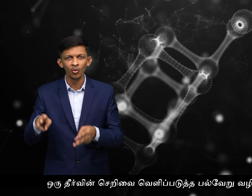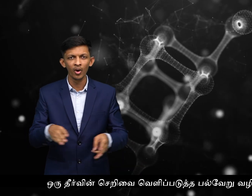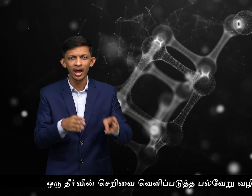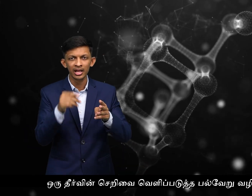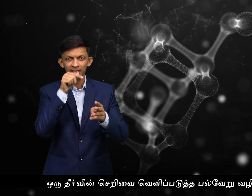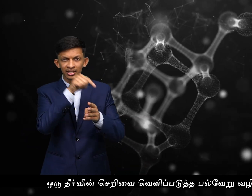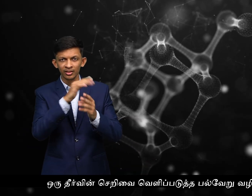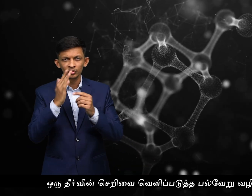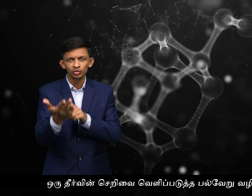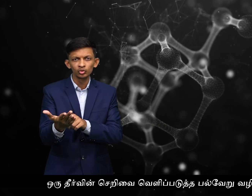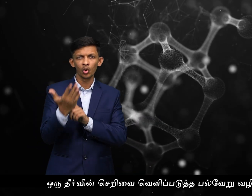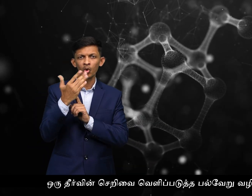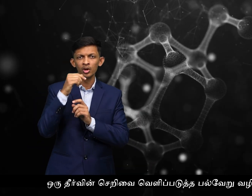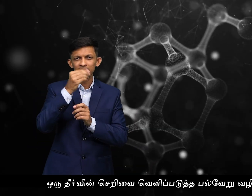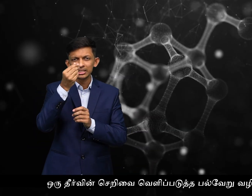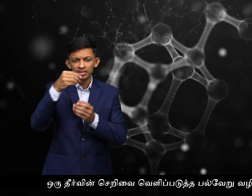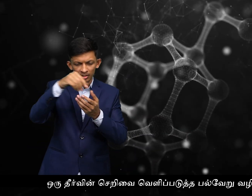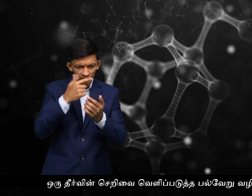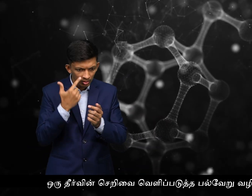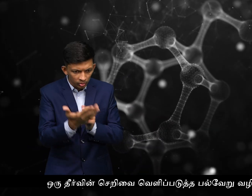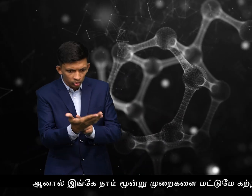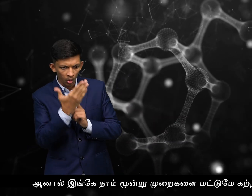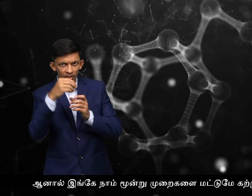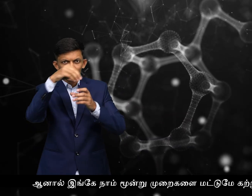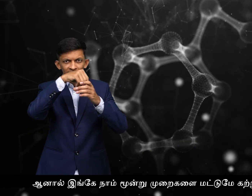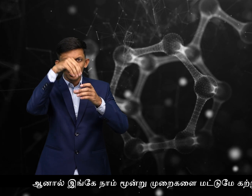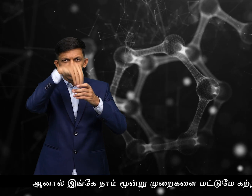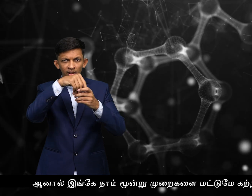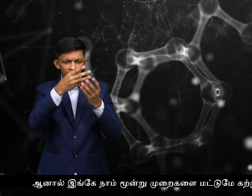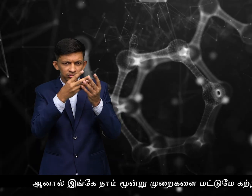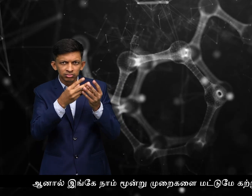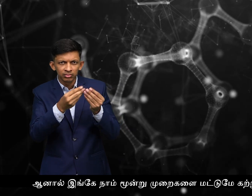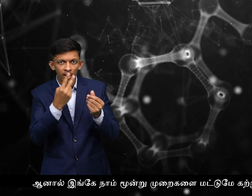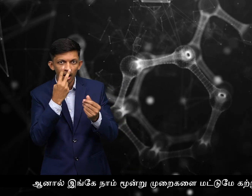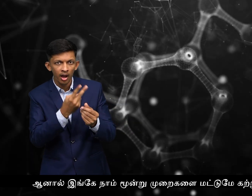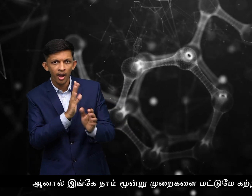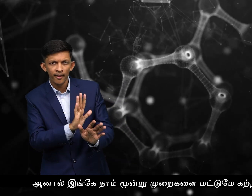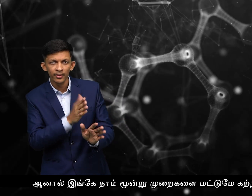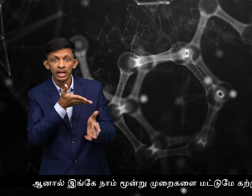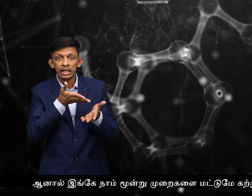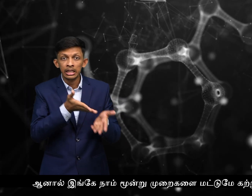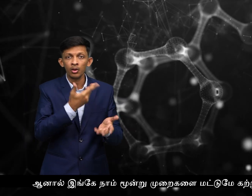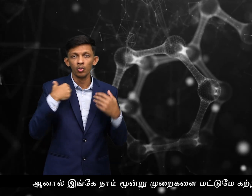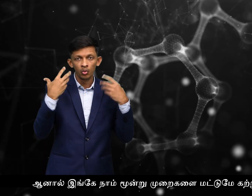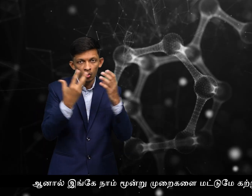வெளிப்படுத்த பல்வேறு வழிகள் உள்ளன. ஆனால் இங்கே நாம் 3 முறைகளை மட்டுமே கற்றுக்கொள்வோம்.